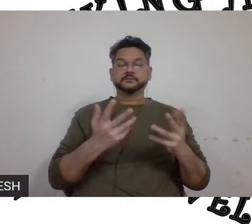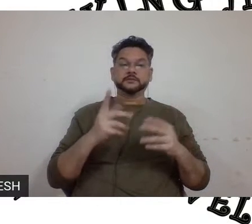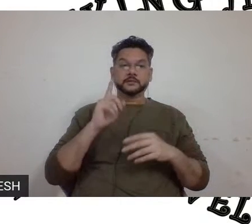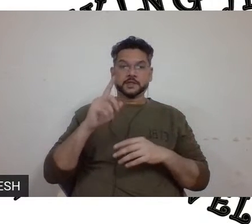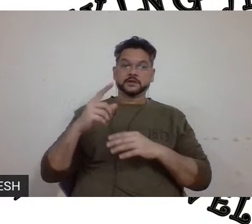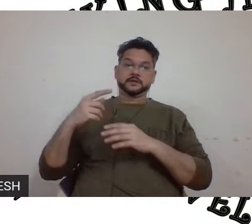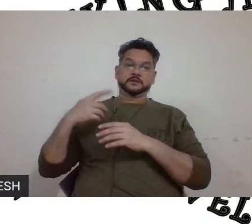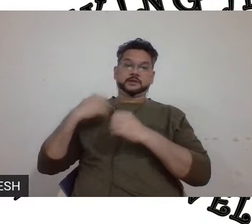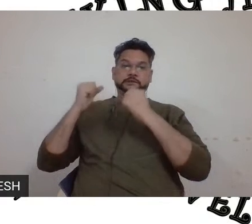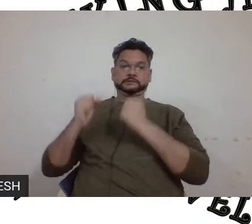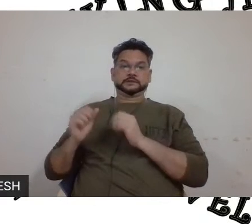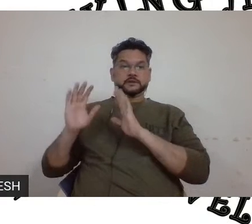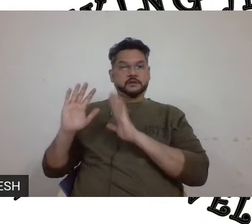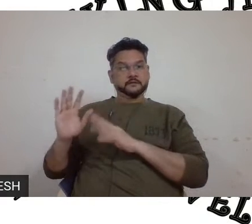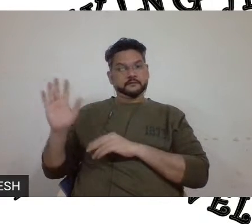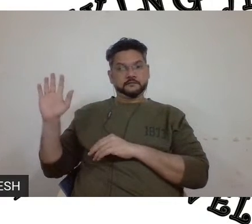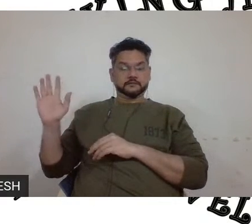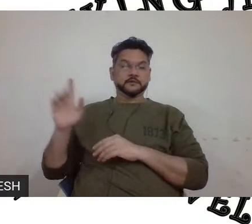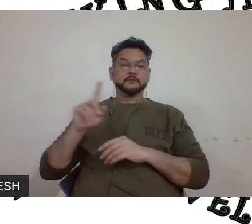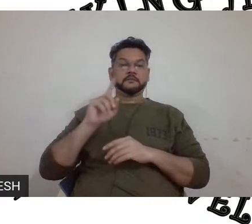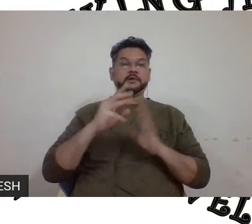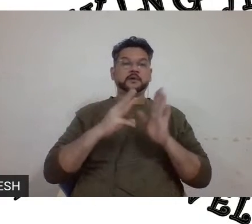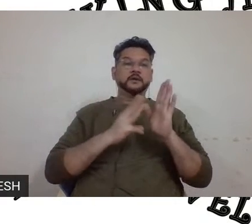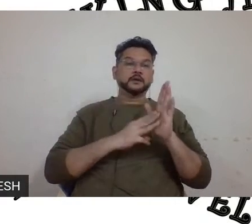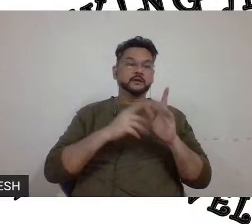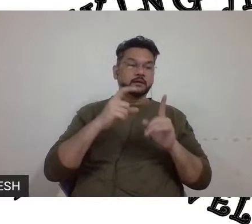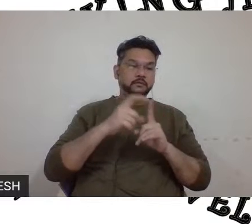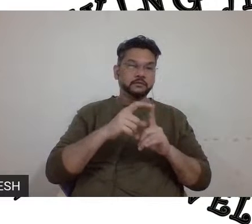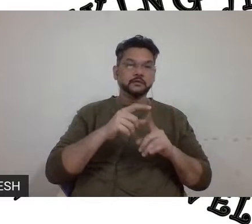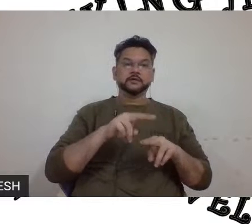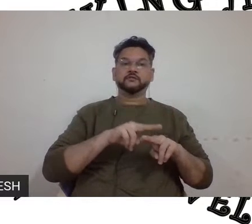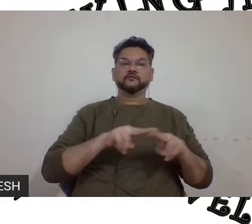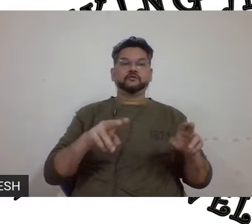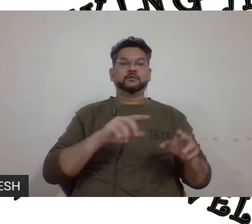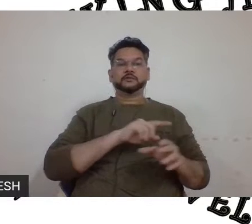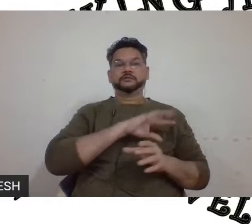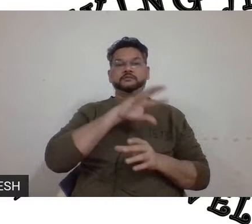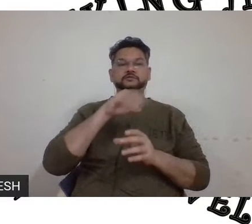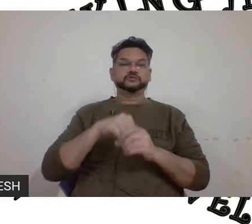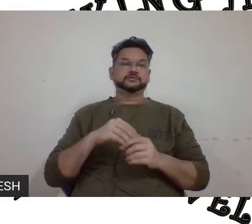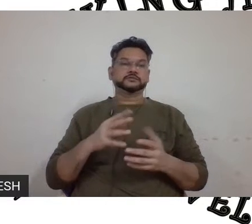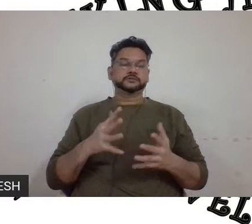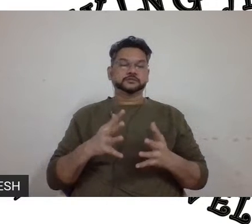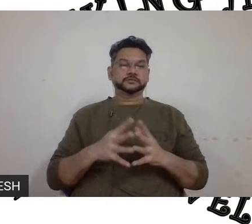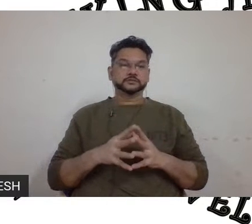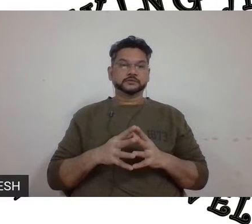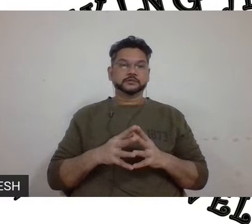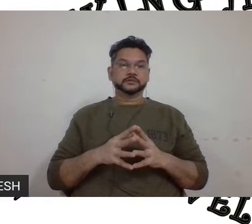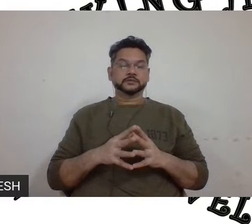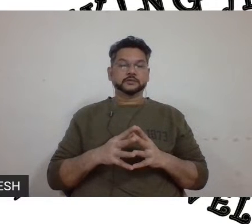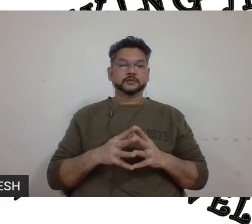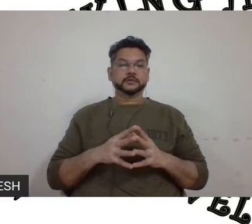भी पोस्ट एमडी के लिए फुलफिल नहीं हो पाई है। तो उनके लिए जो पोस्ट आइडेंटिफाइड ही नहीं